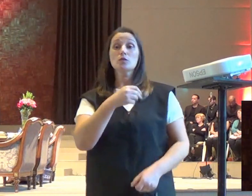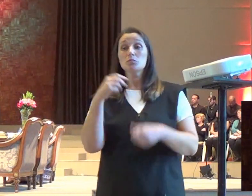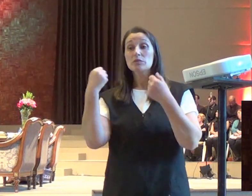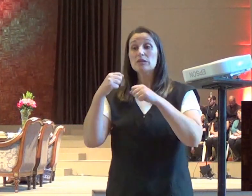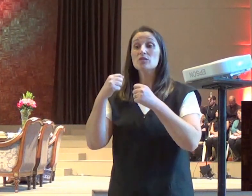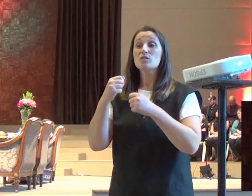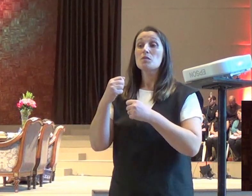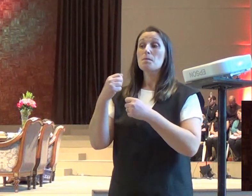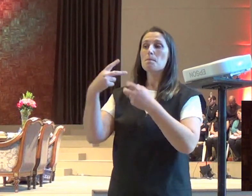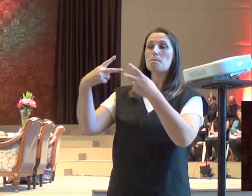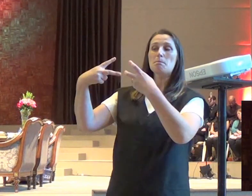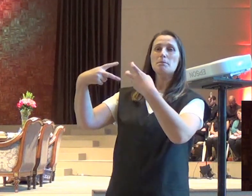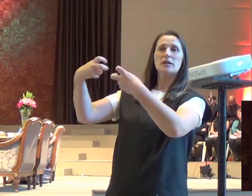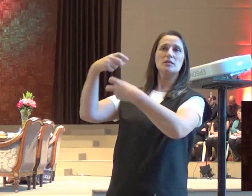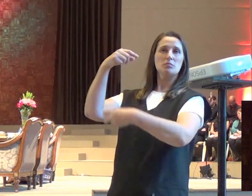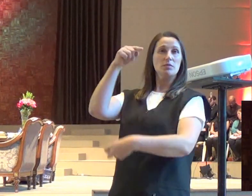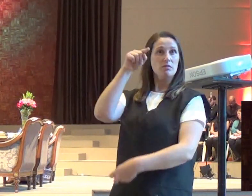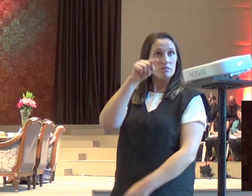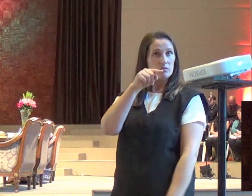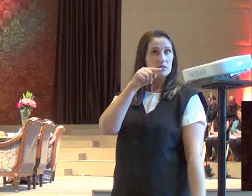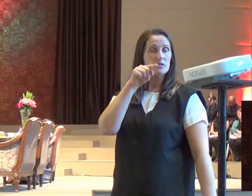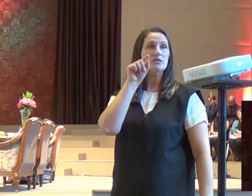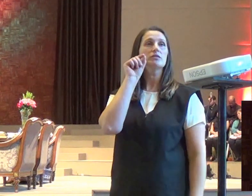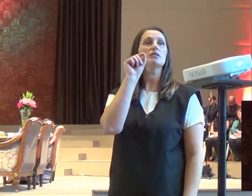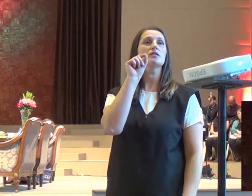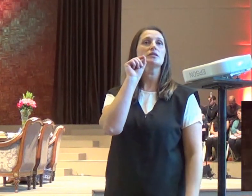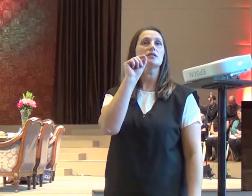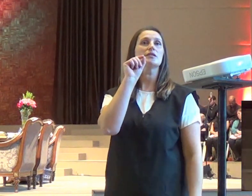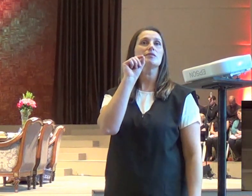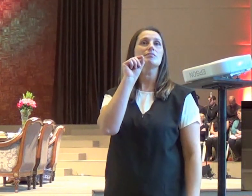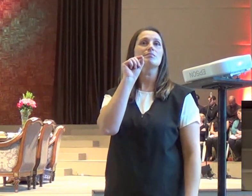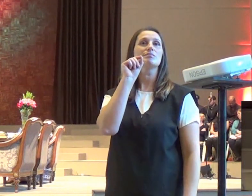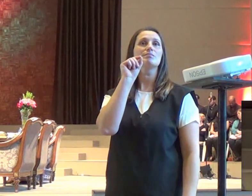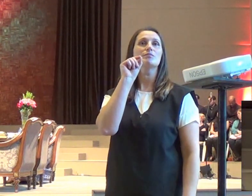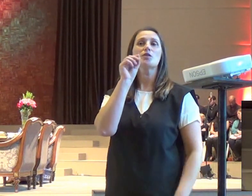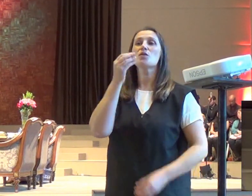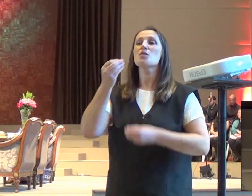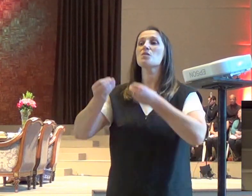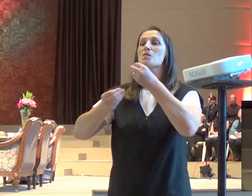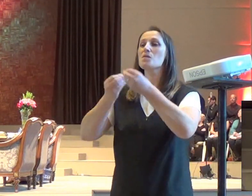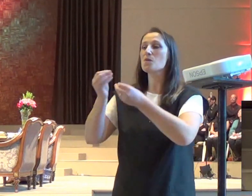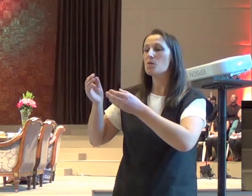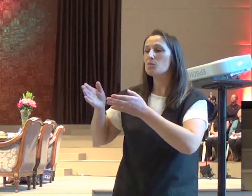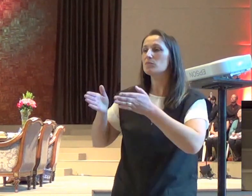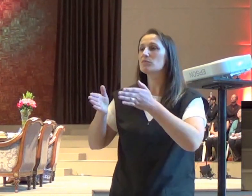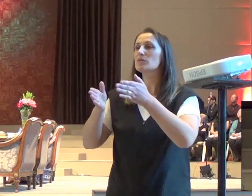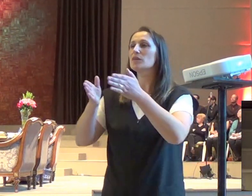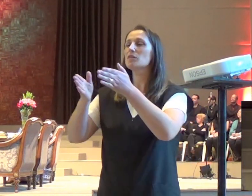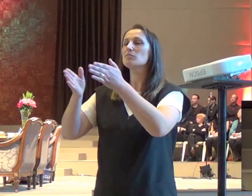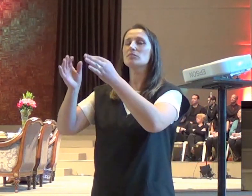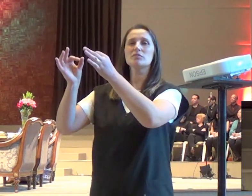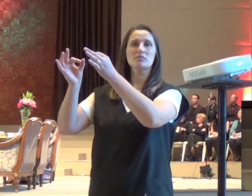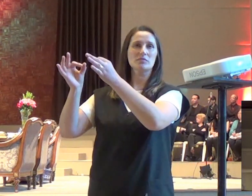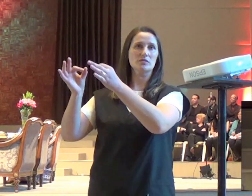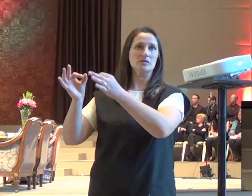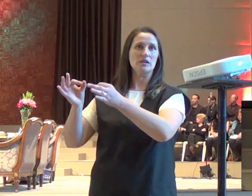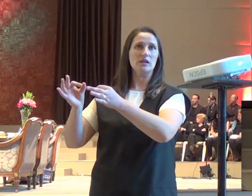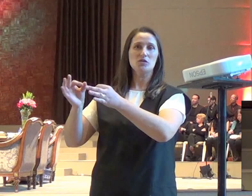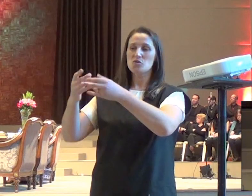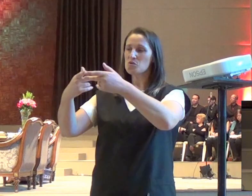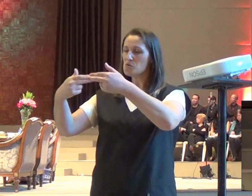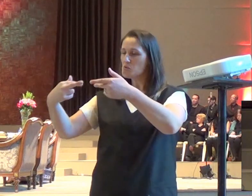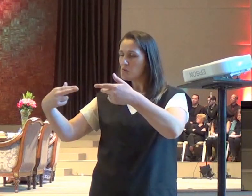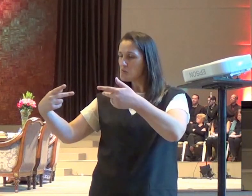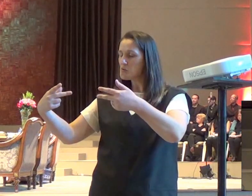modelo referencial norteador da sua existência. provérbios 13 e 22 vai dizer assim,